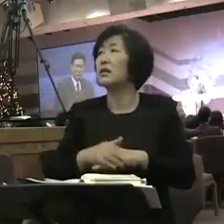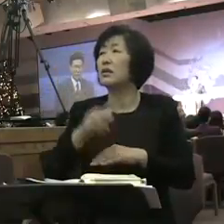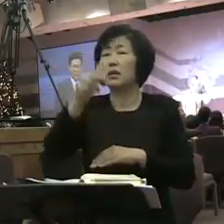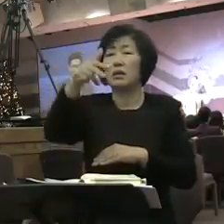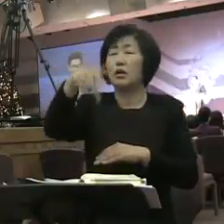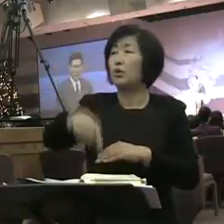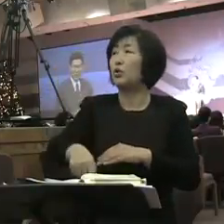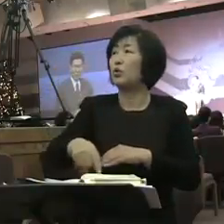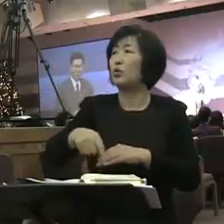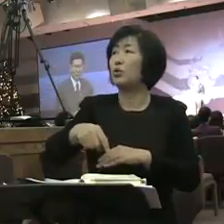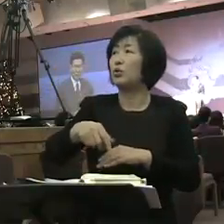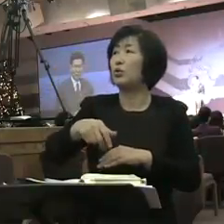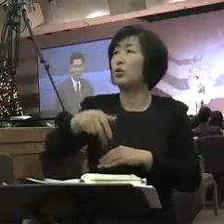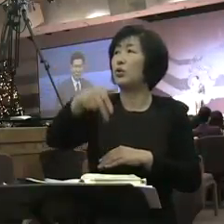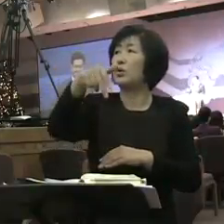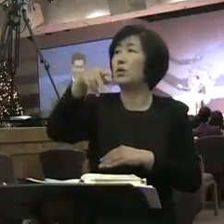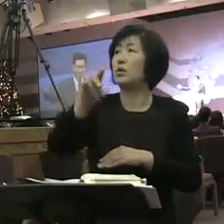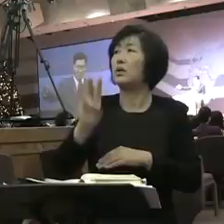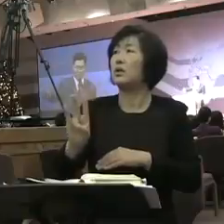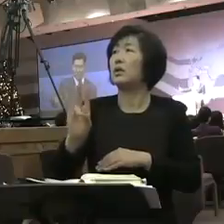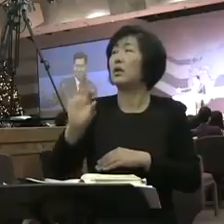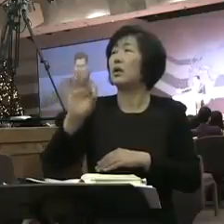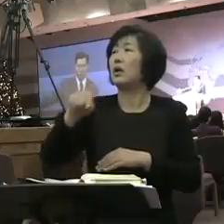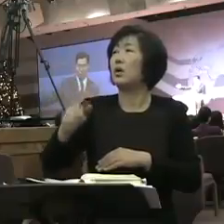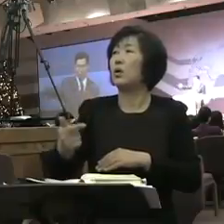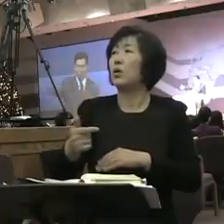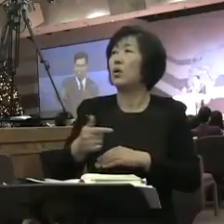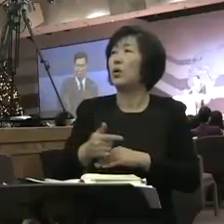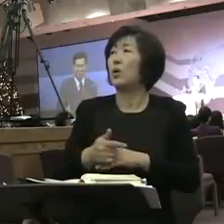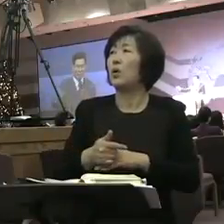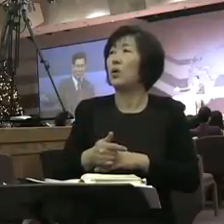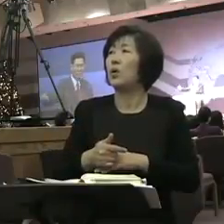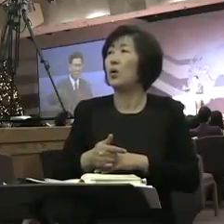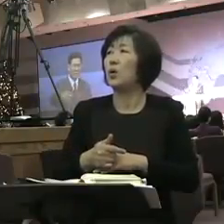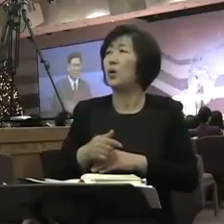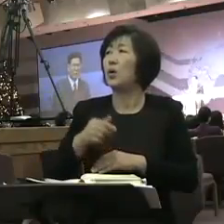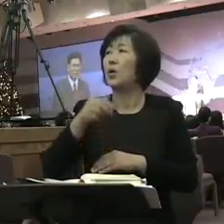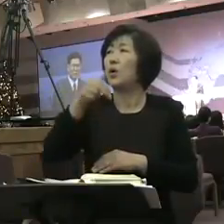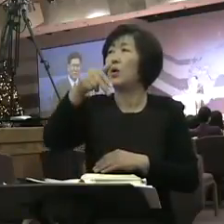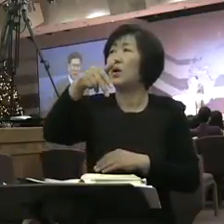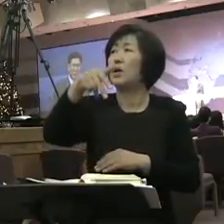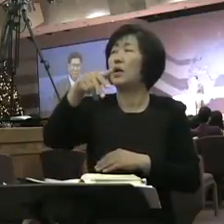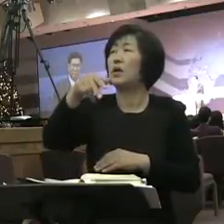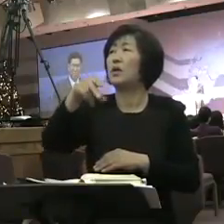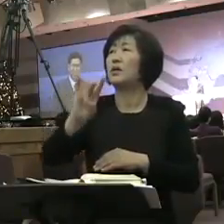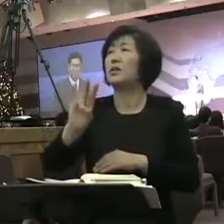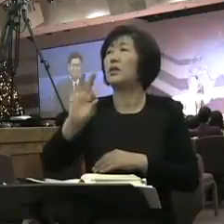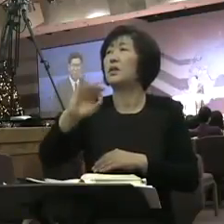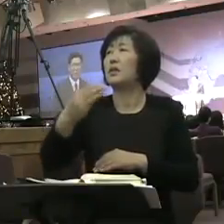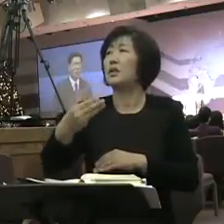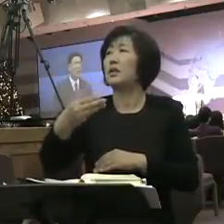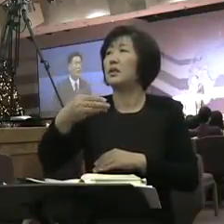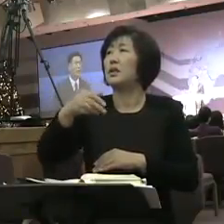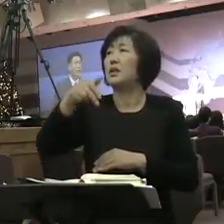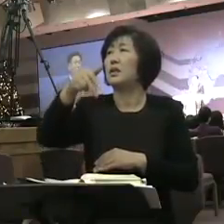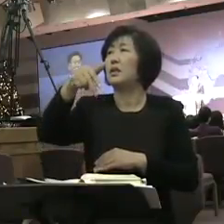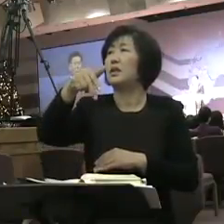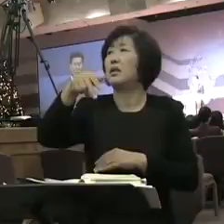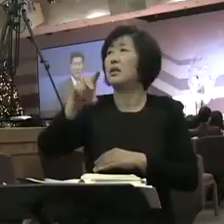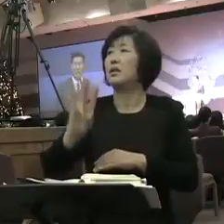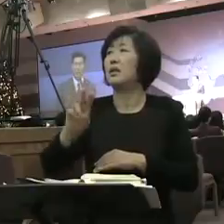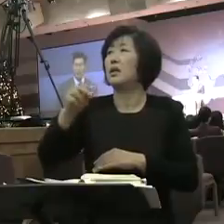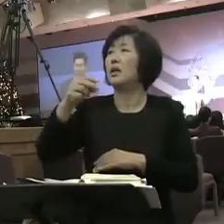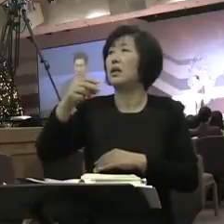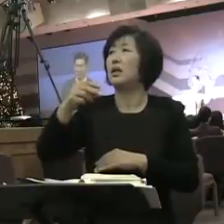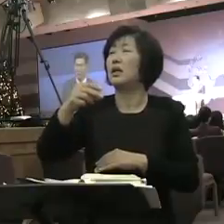주재원이 인도네시아에 많이 옵니다. 제일제당 CJ도 들어오고 다양한 이 주재원들이 와요. 그리고 이 학교는요